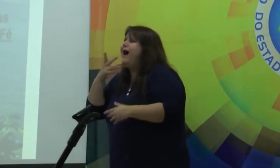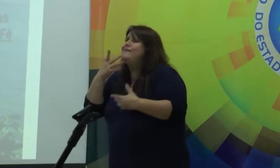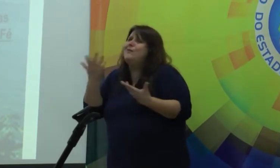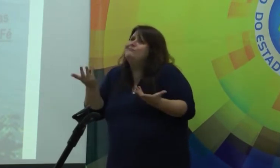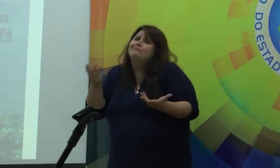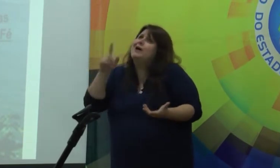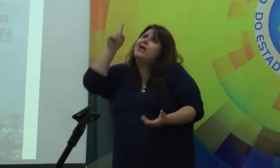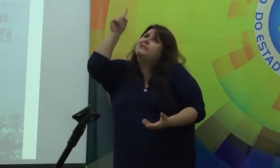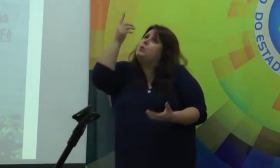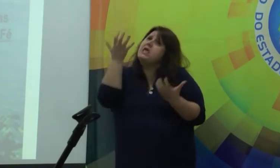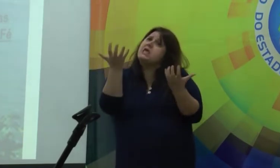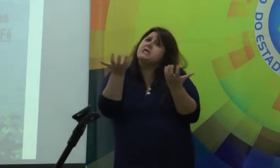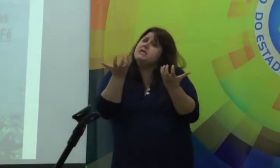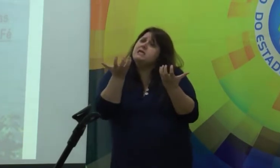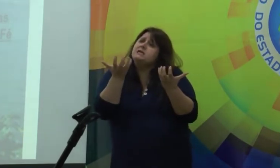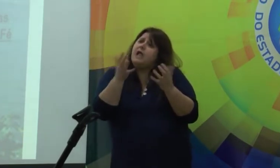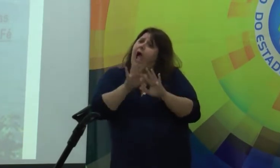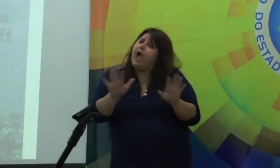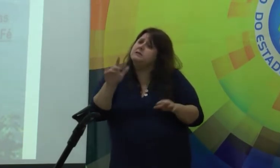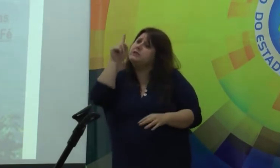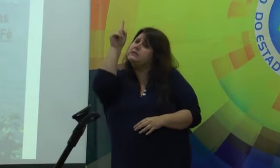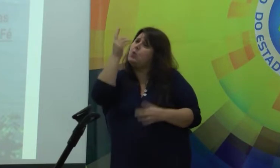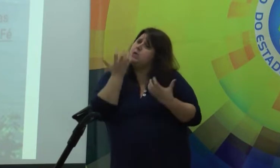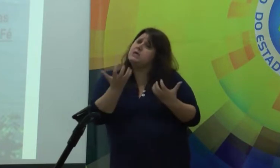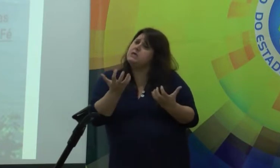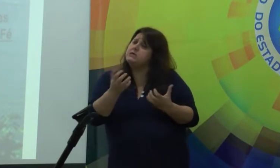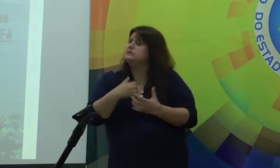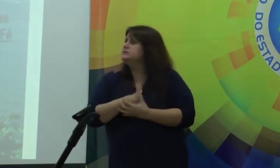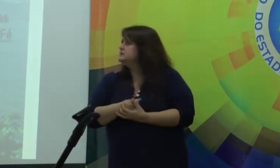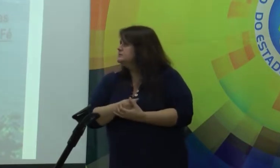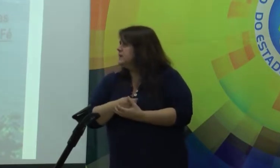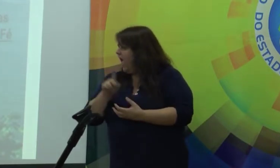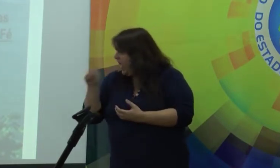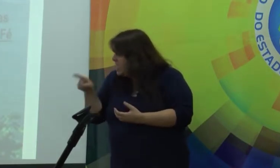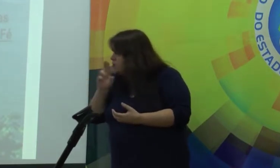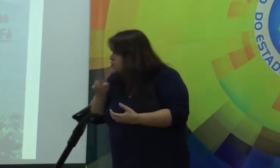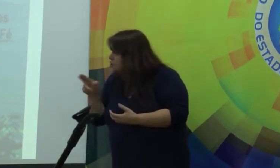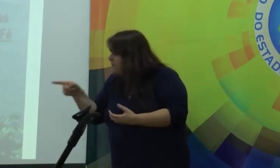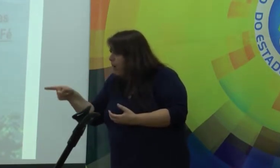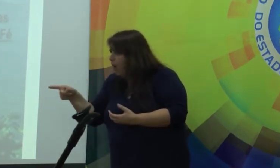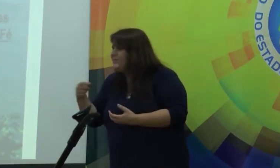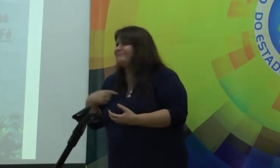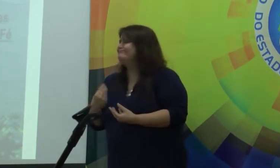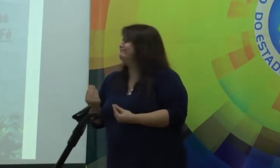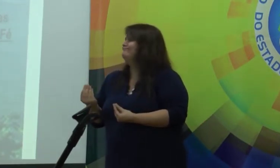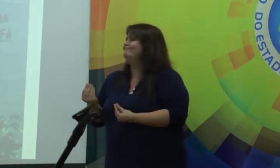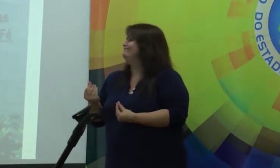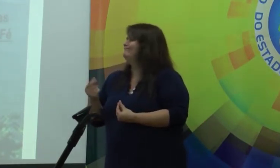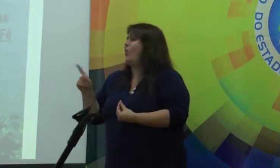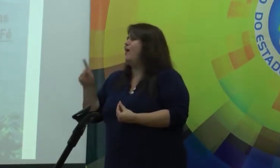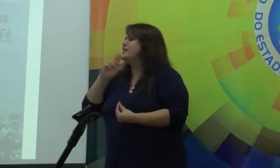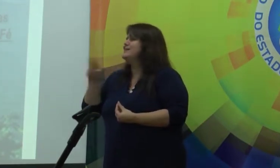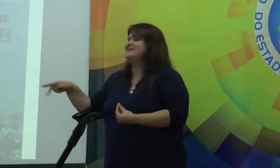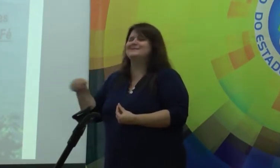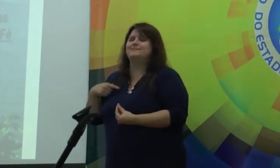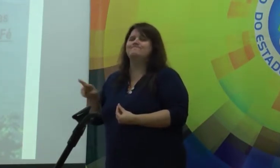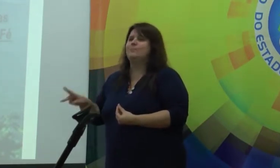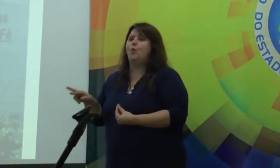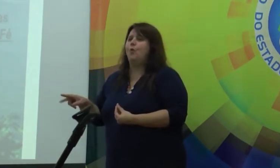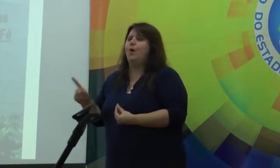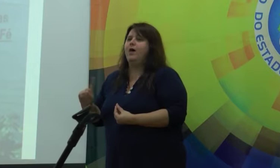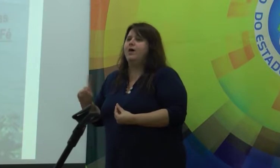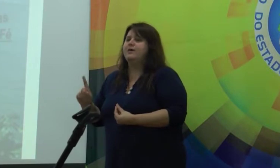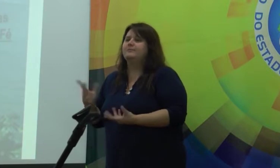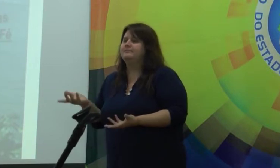pessoas, querendo saber por quê. E as pessoas dizendo, Deus quis assim, é isso, essa é a resposta?